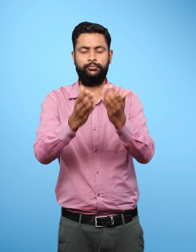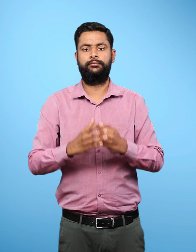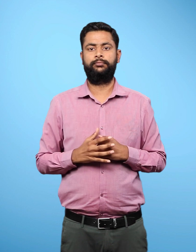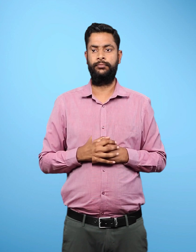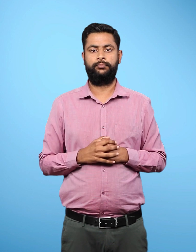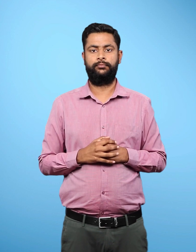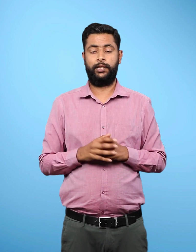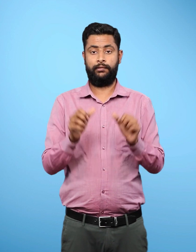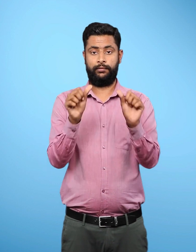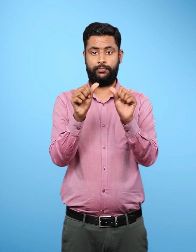अ